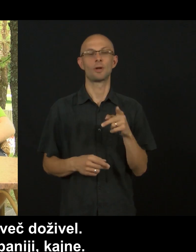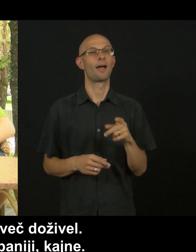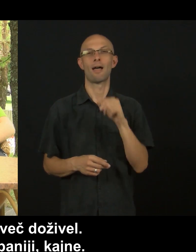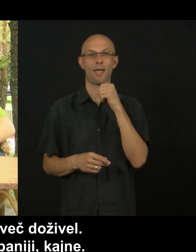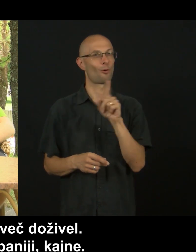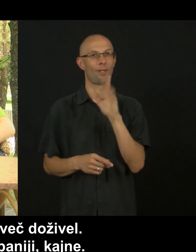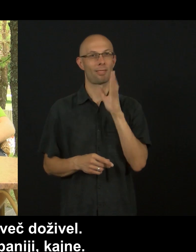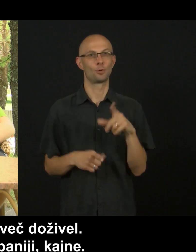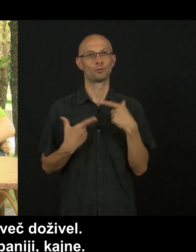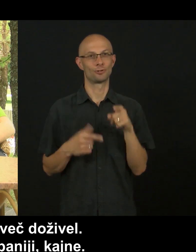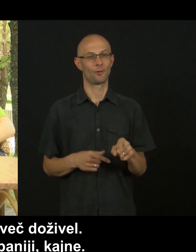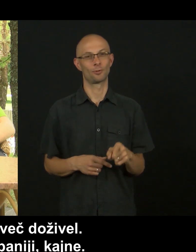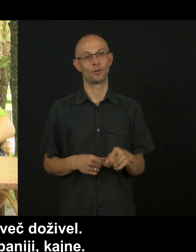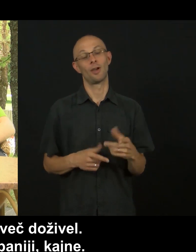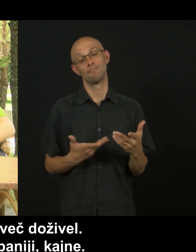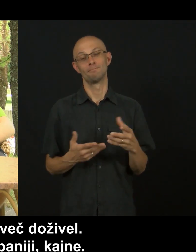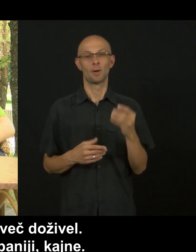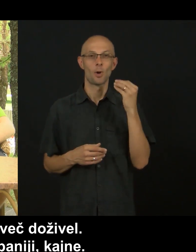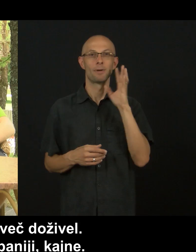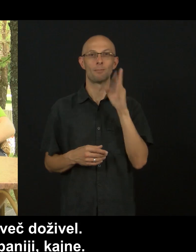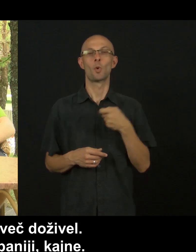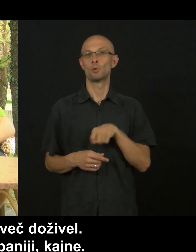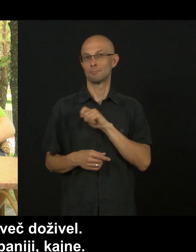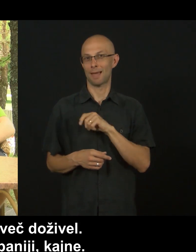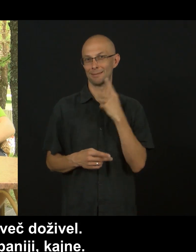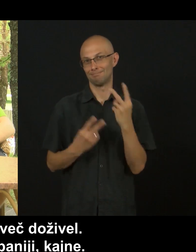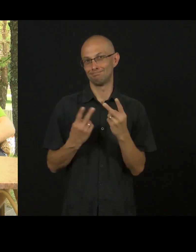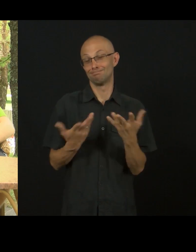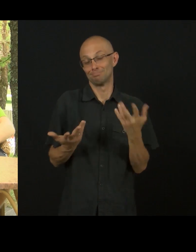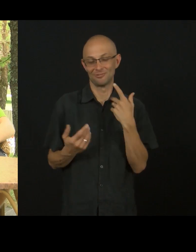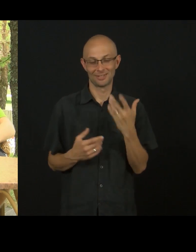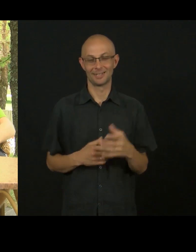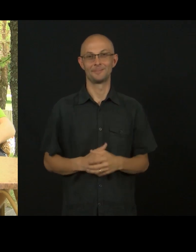Tega nikoli ne bo doživel, ne? Ne. To je nepoznam. Upamo, da bomo od Panija, ne? Ja.